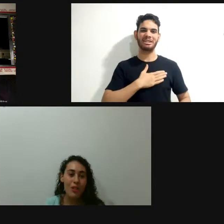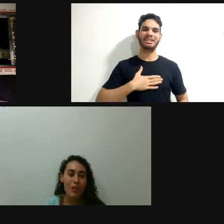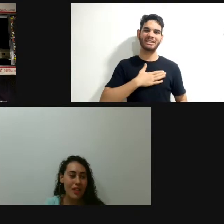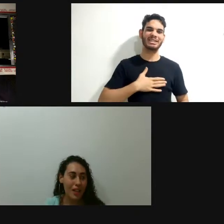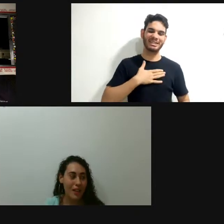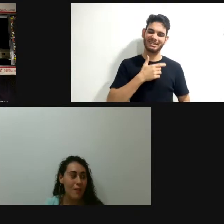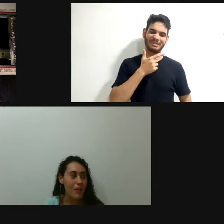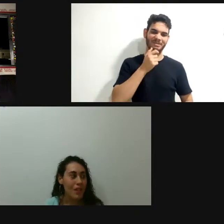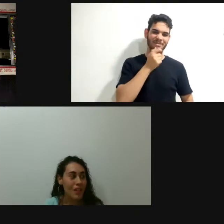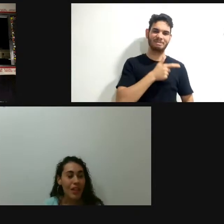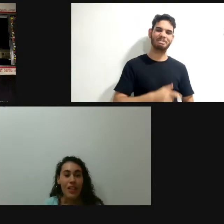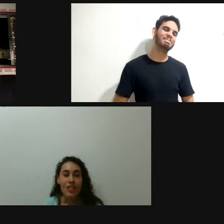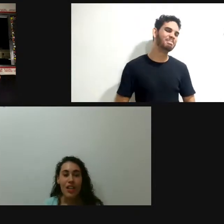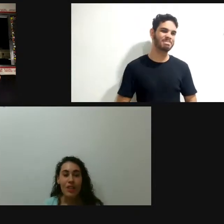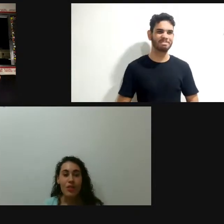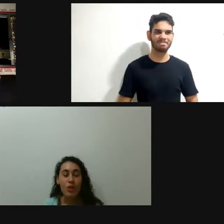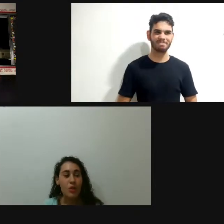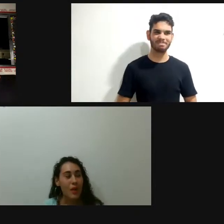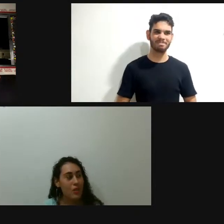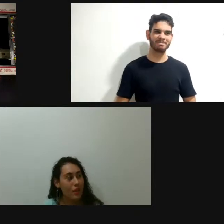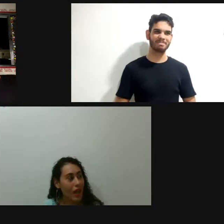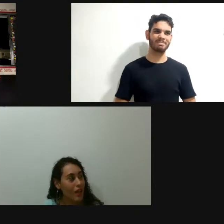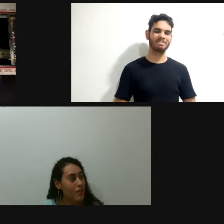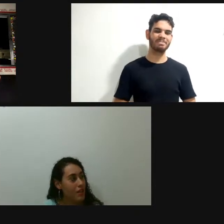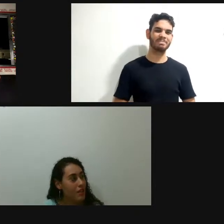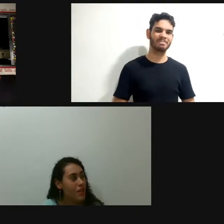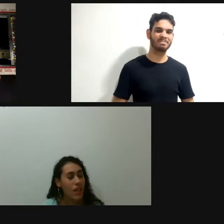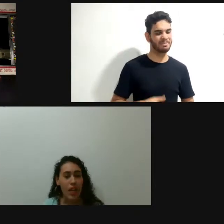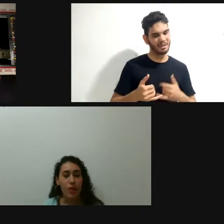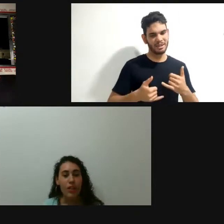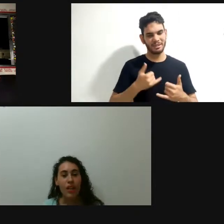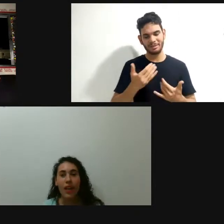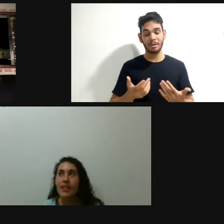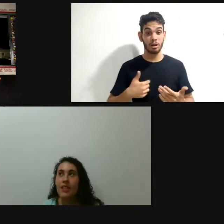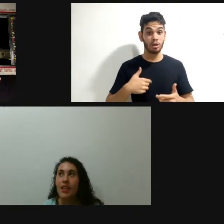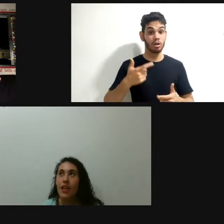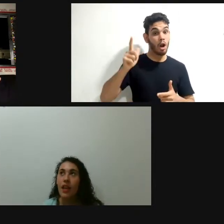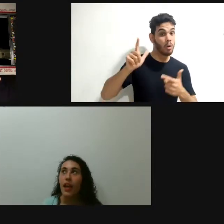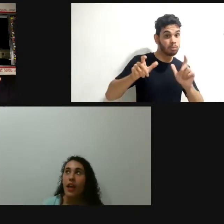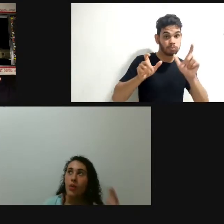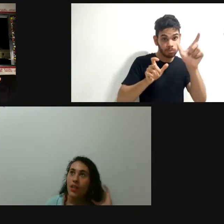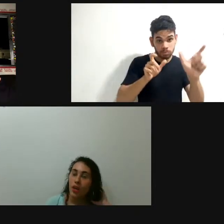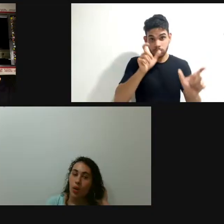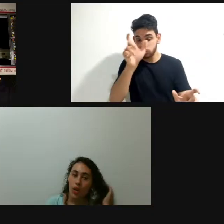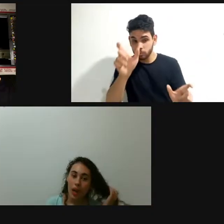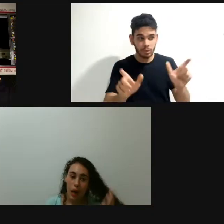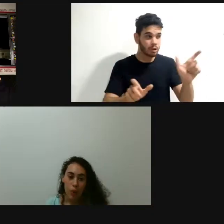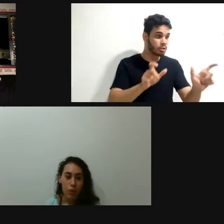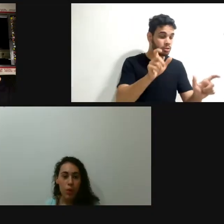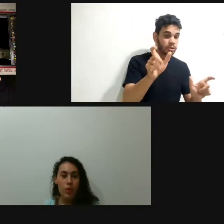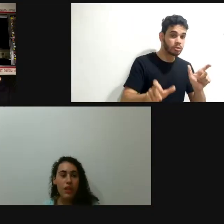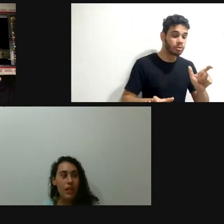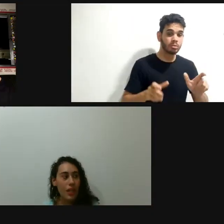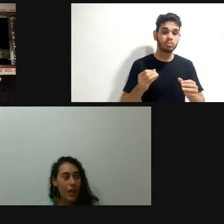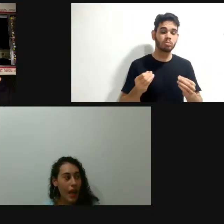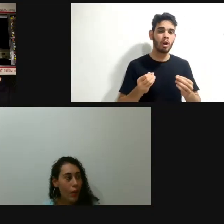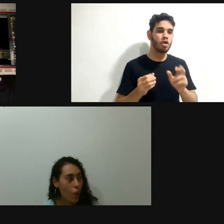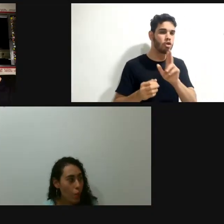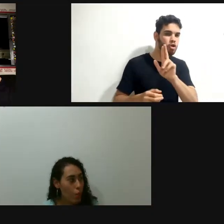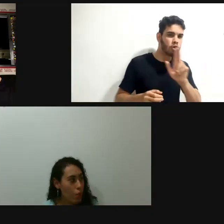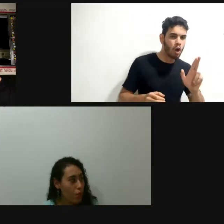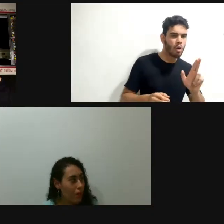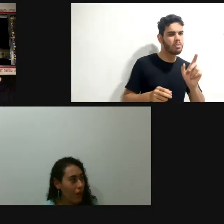uma ótima ideia. Já nos outros personagens, eu queria colocar um nome que